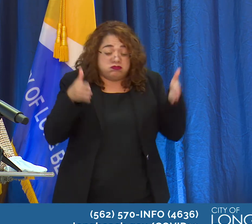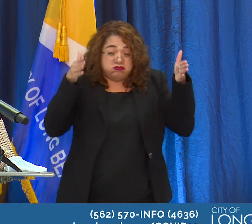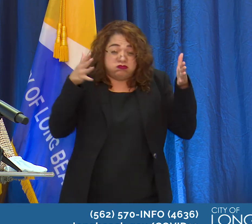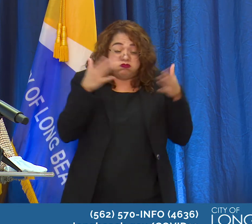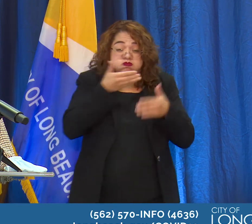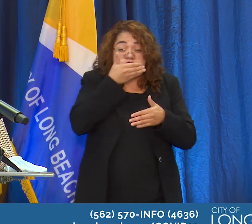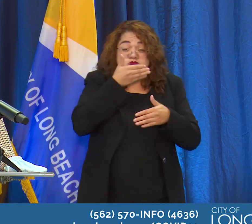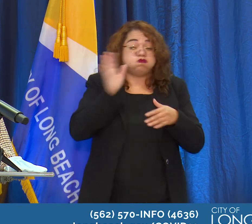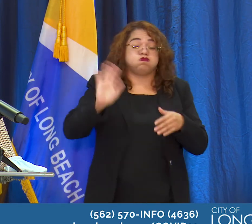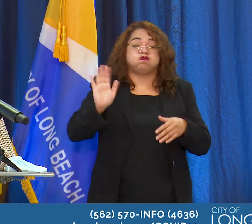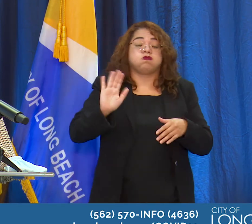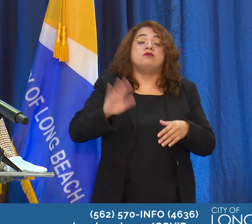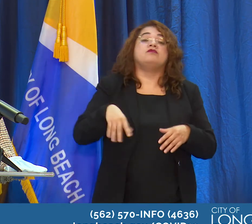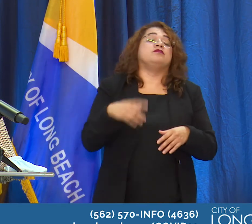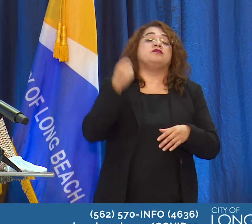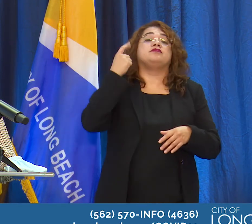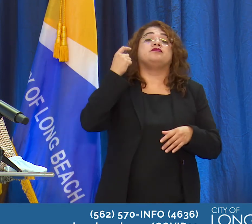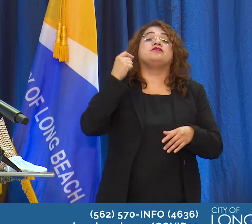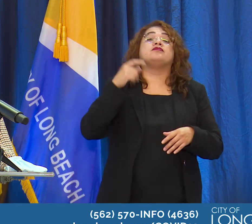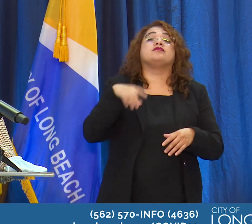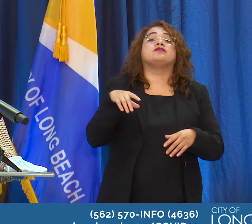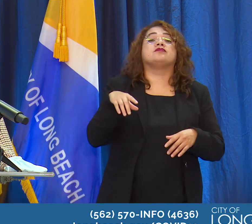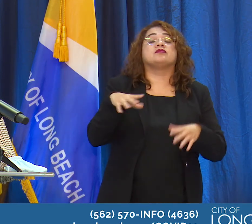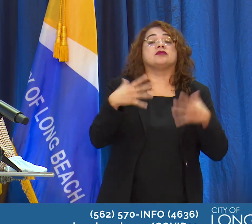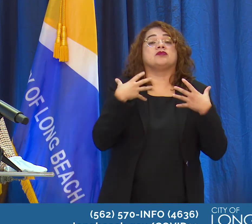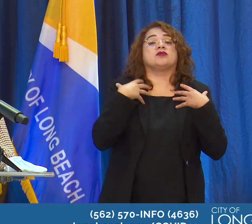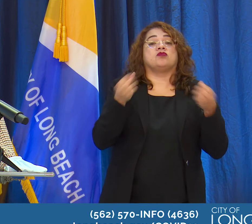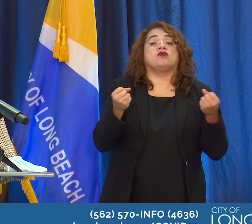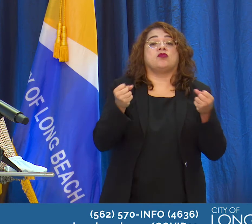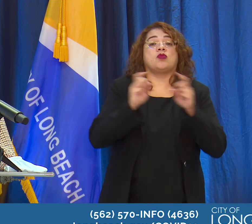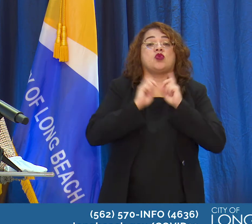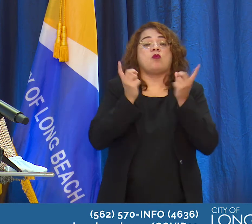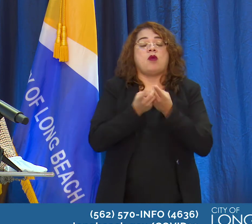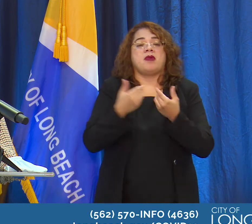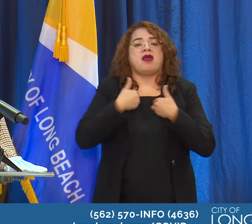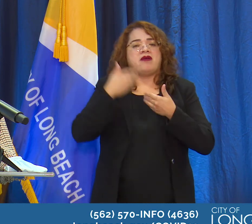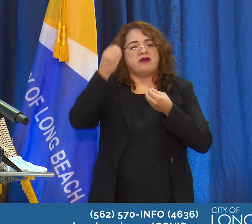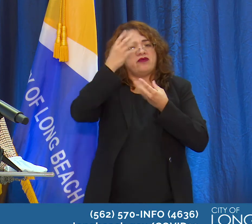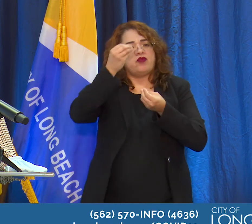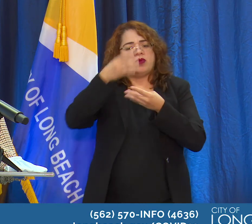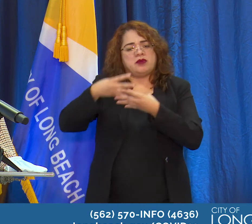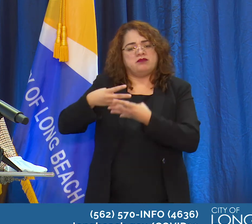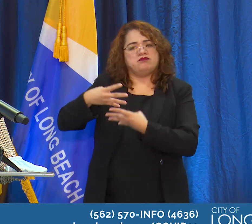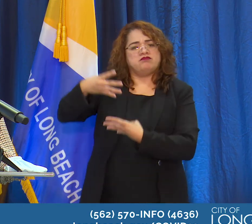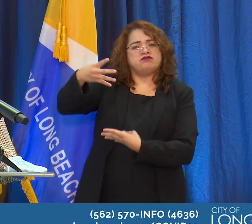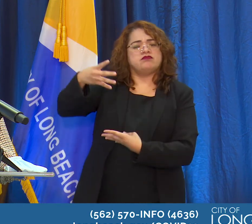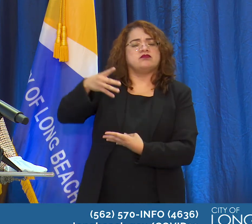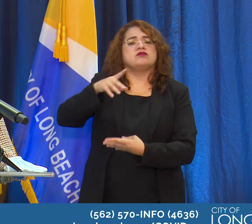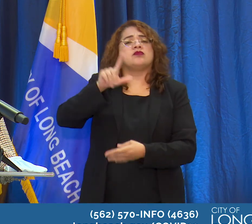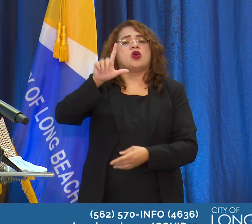están disponibles en el sitio del Departamento de Salud, localizado en